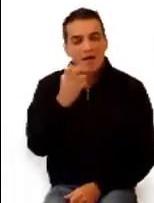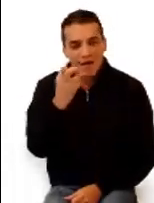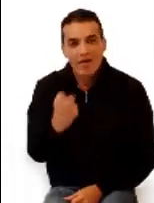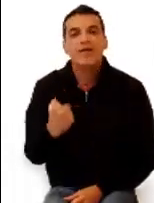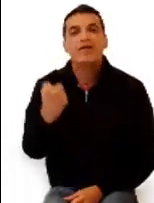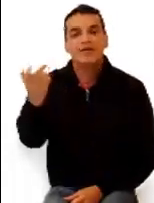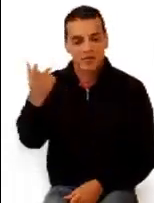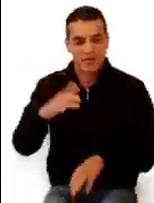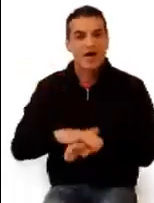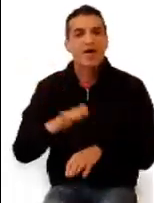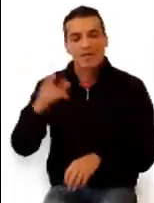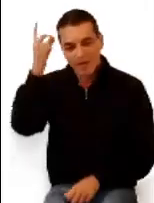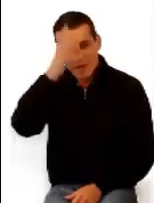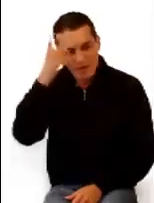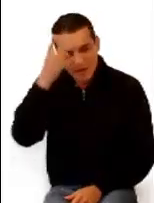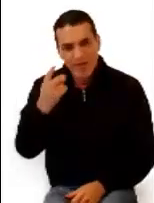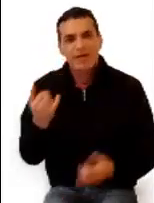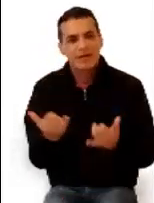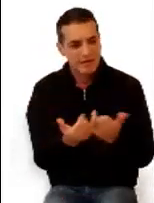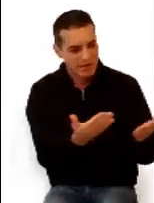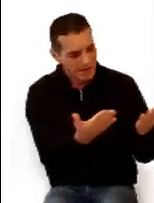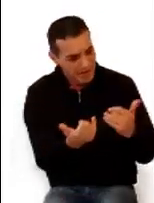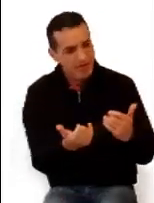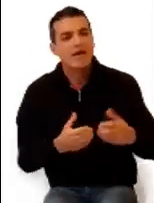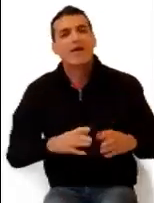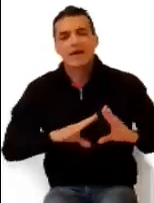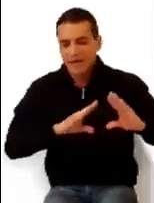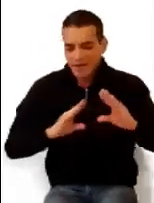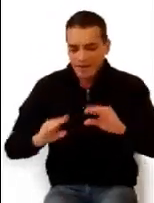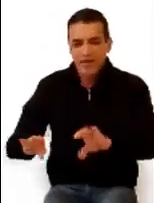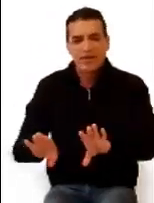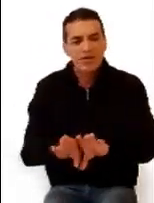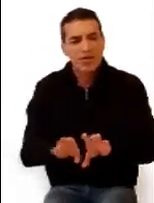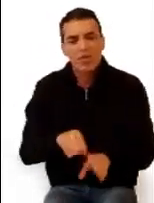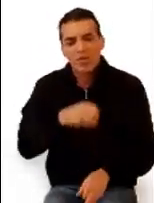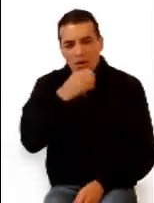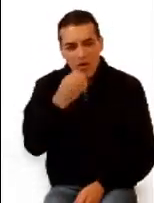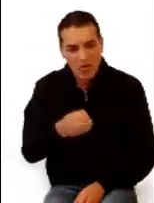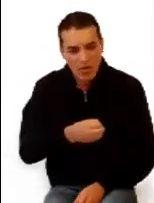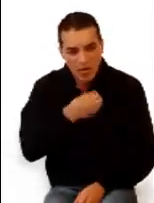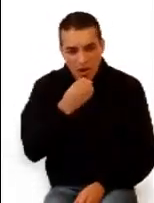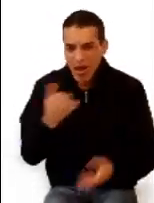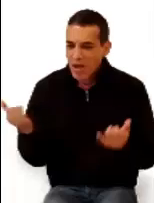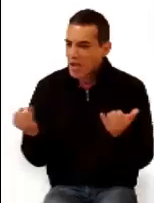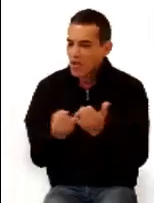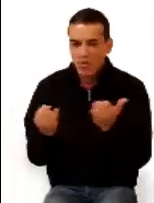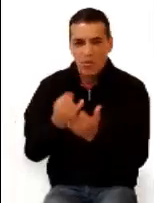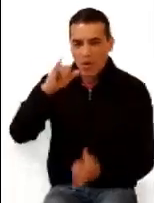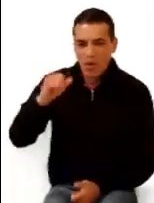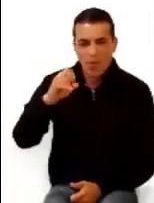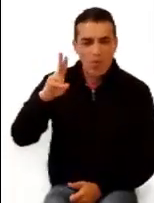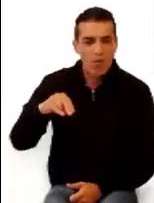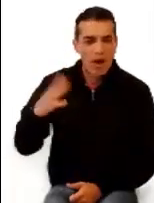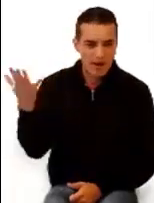les enseñe a orar, como Juan enseñó a los suyos? Y es curioso